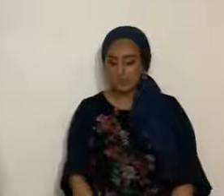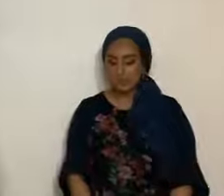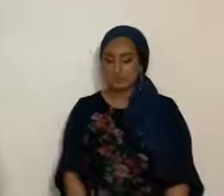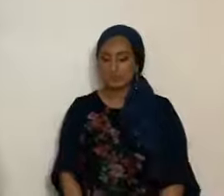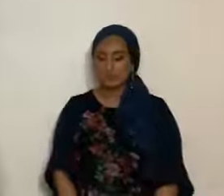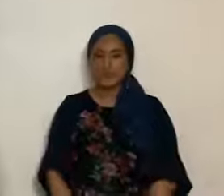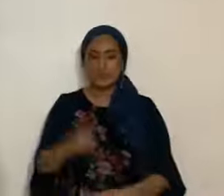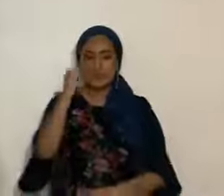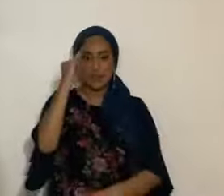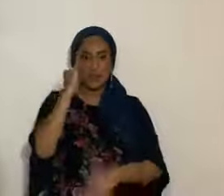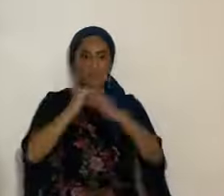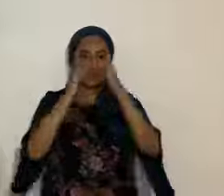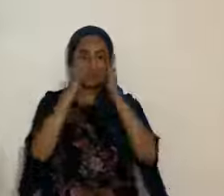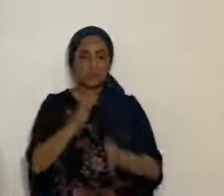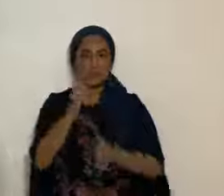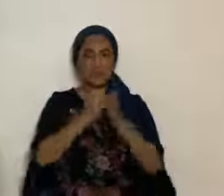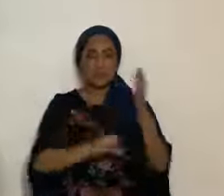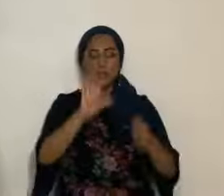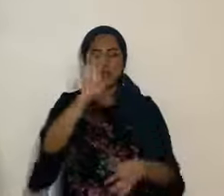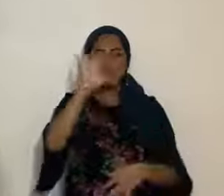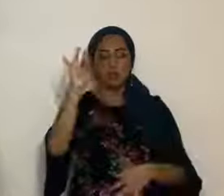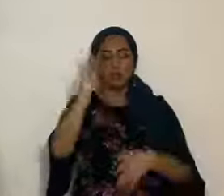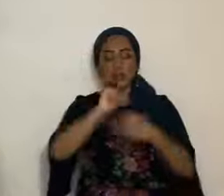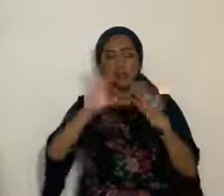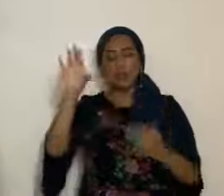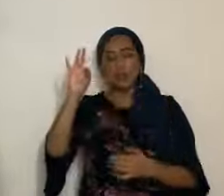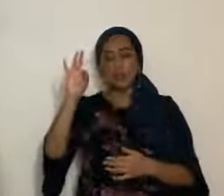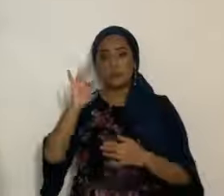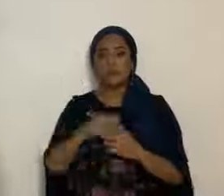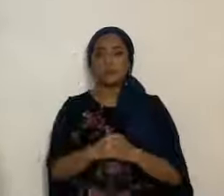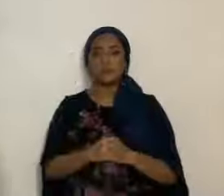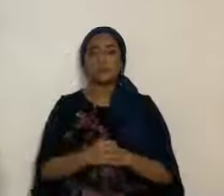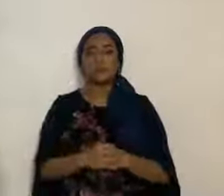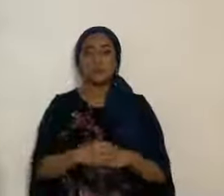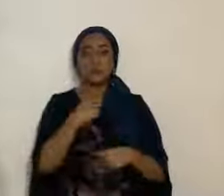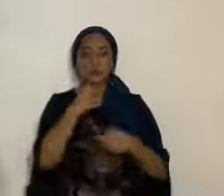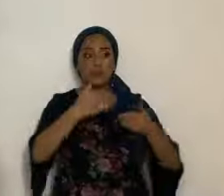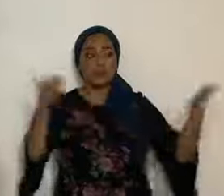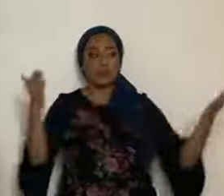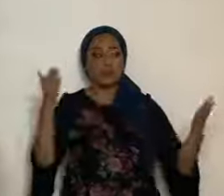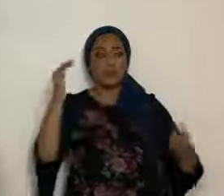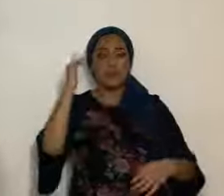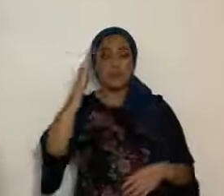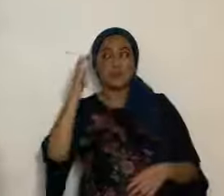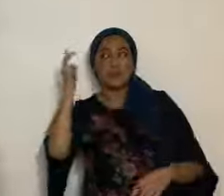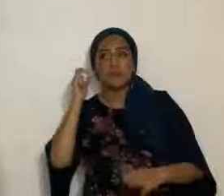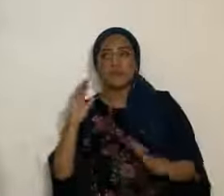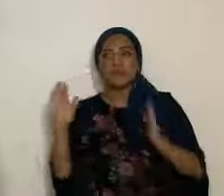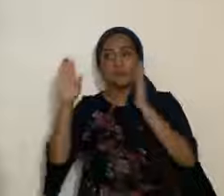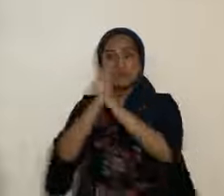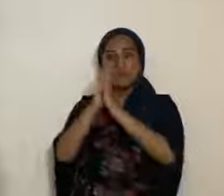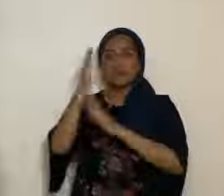Isaías 58, 9 nos dice lo siguiente: entonces invocarás y te dirá Yahweh, clamarás y dirá él: heme